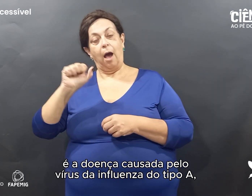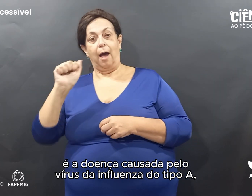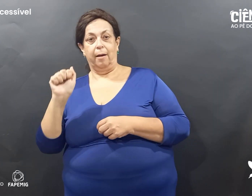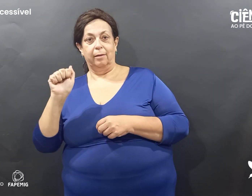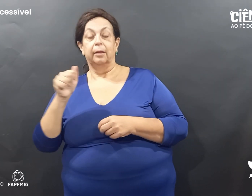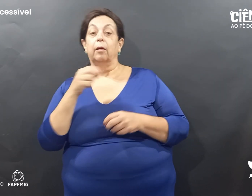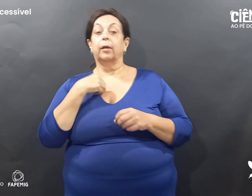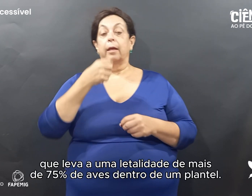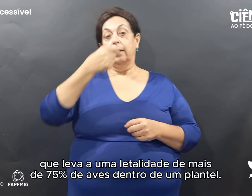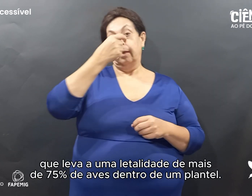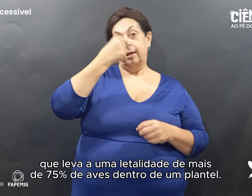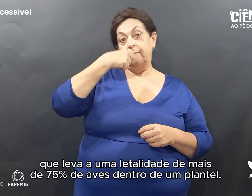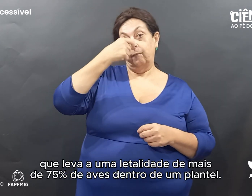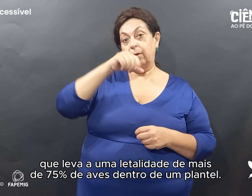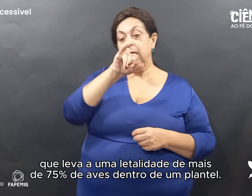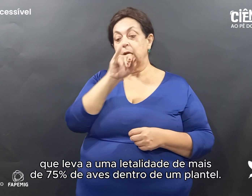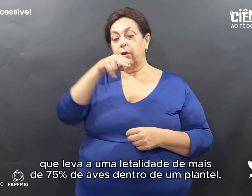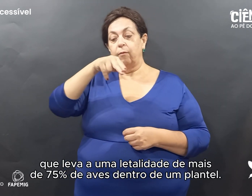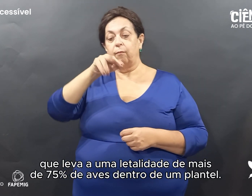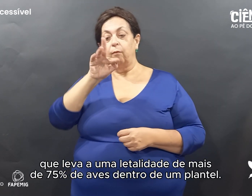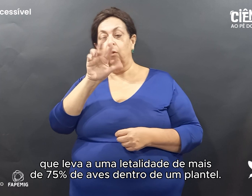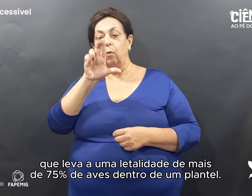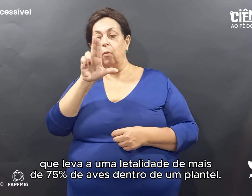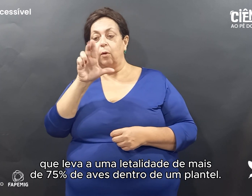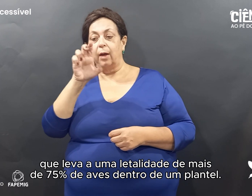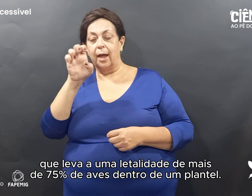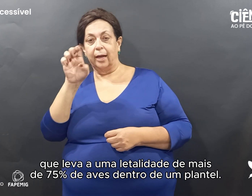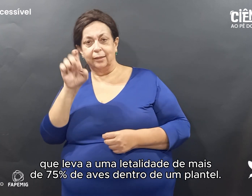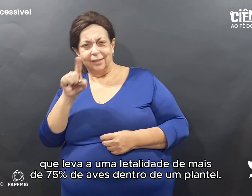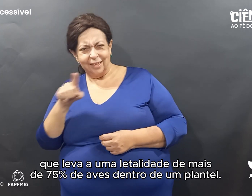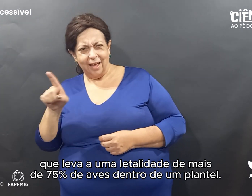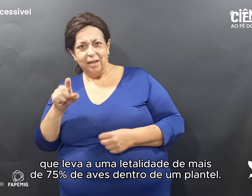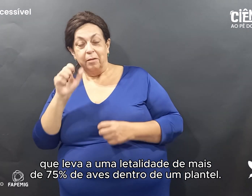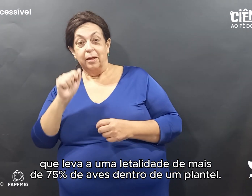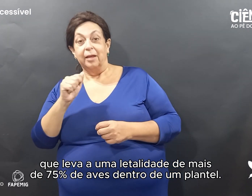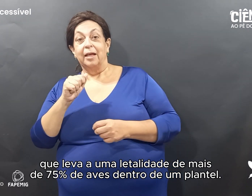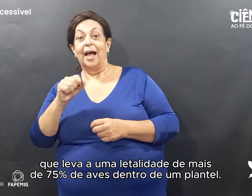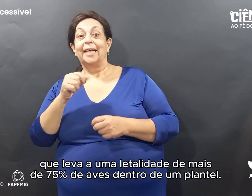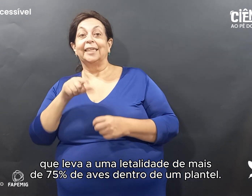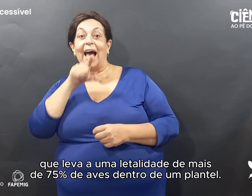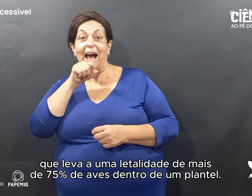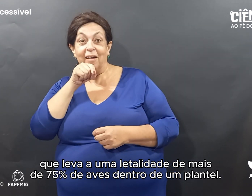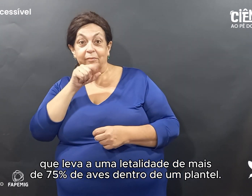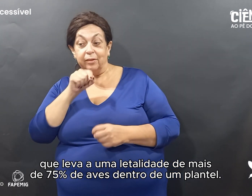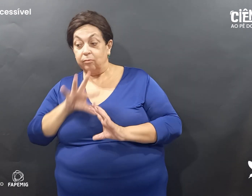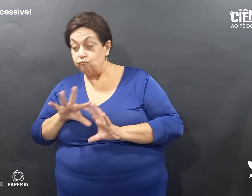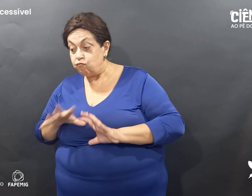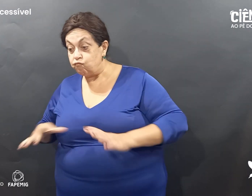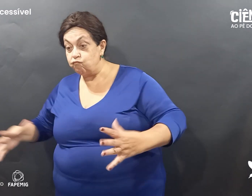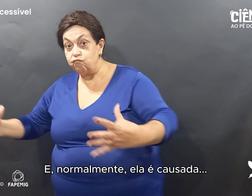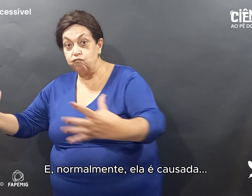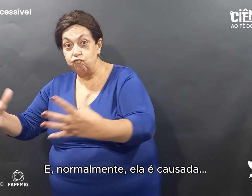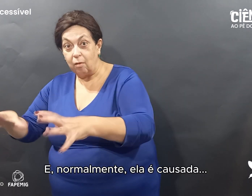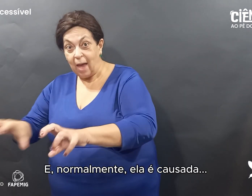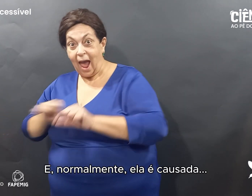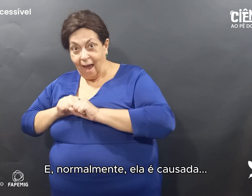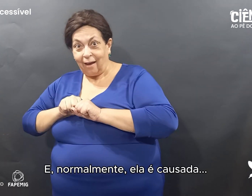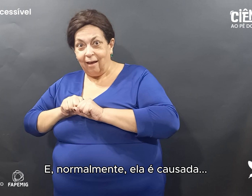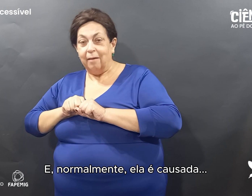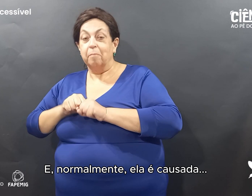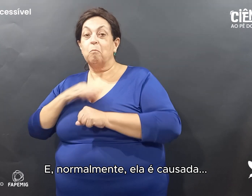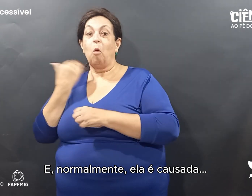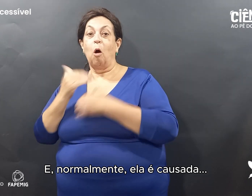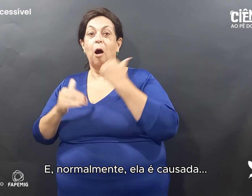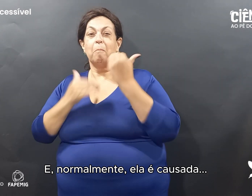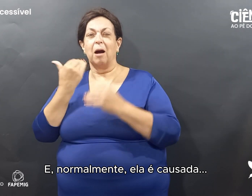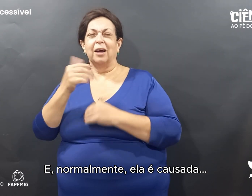tipo A, que leva uma letalidade de mais de 75% de aves dentro de um plantel. E,